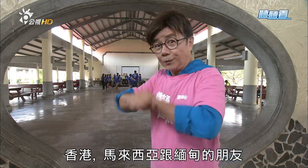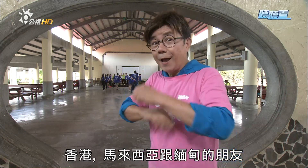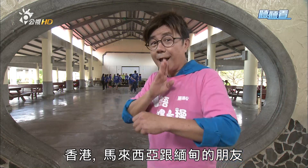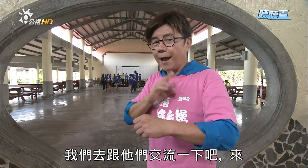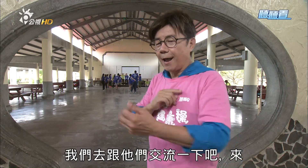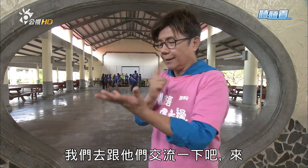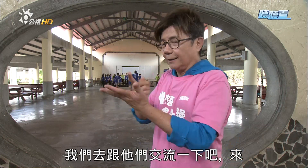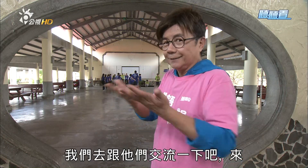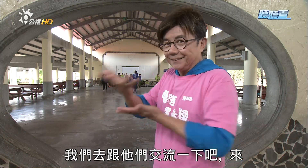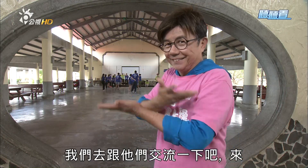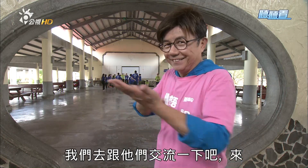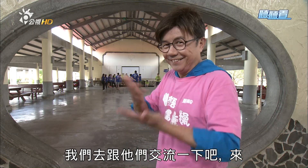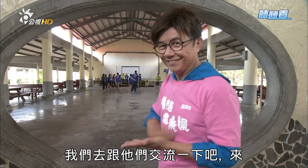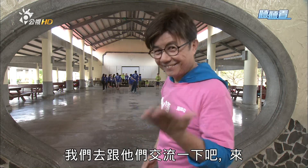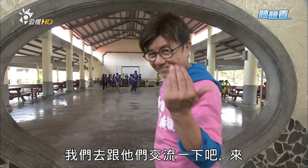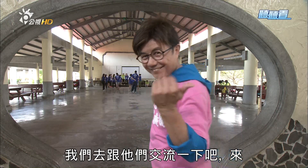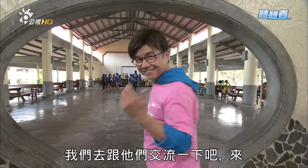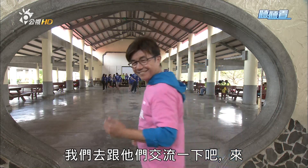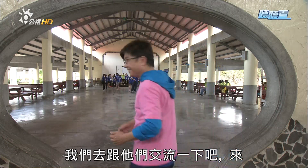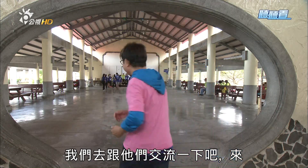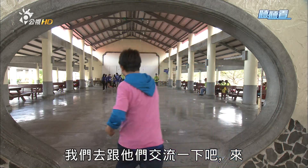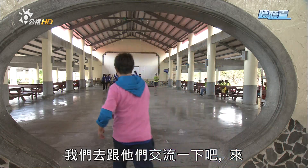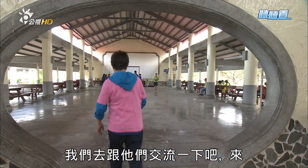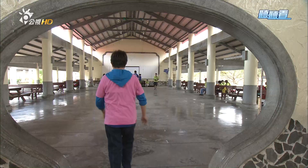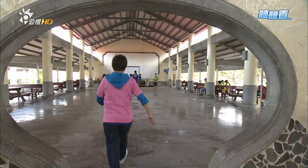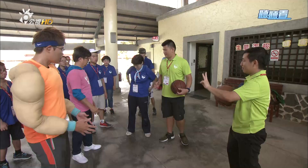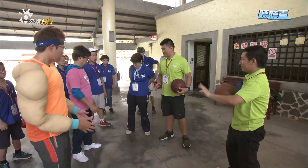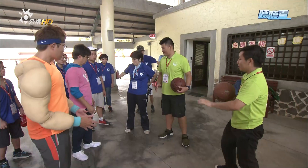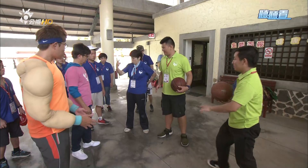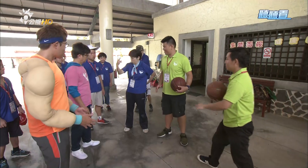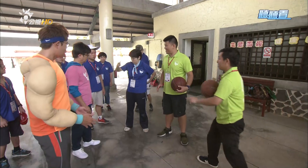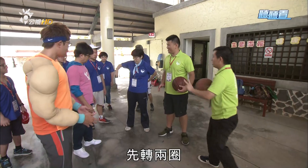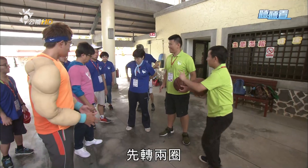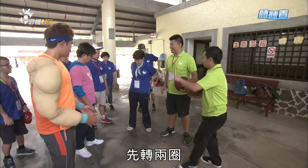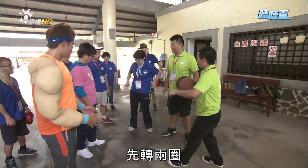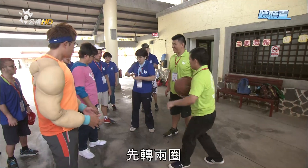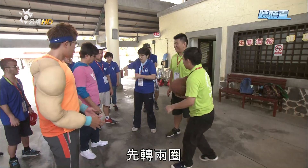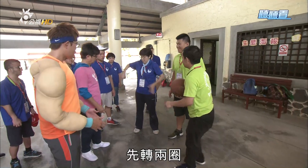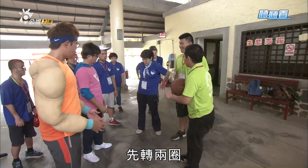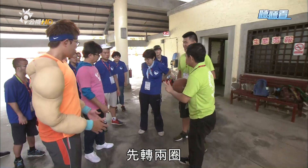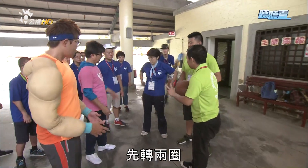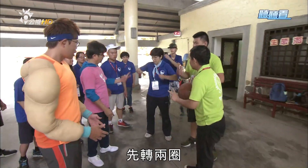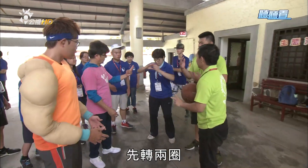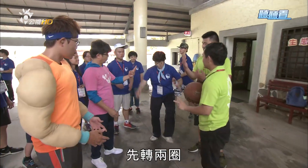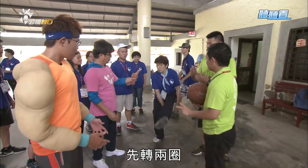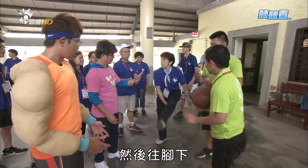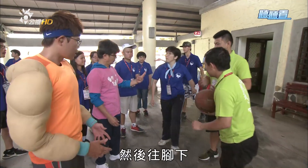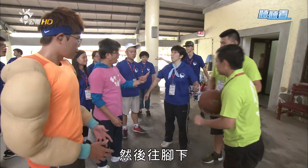我们去跟他们交流一下吧。啊，来， 好，先转两圈，然后往脚